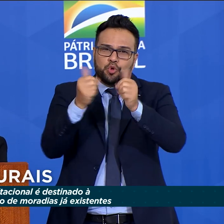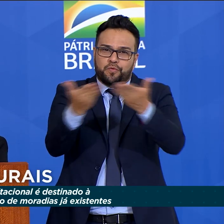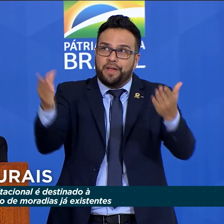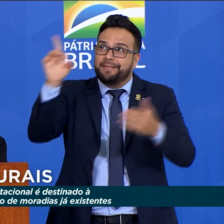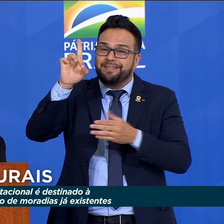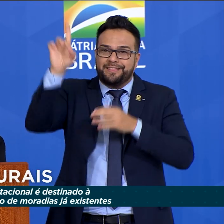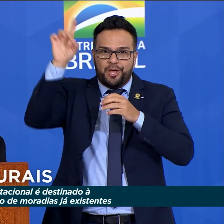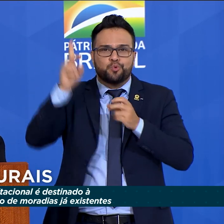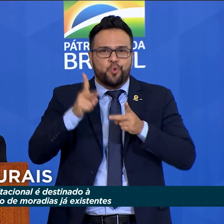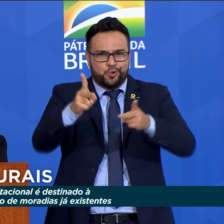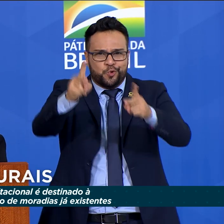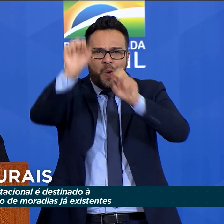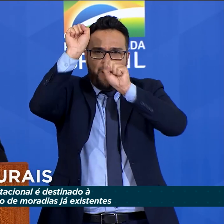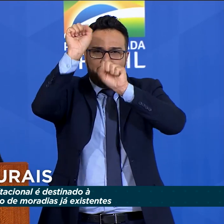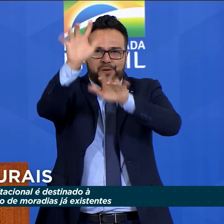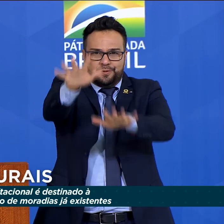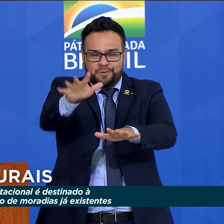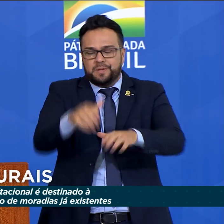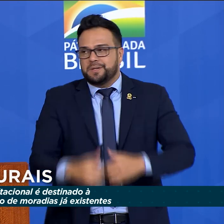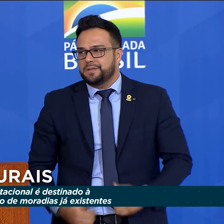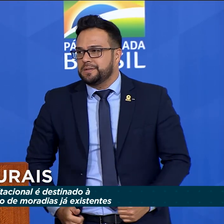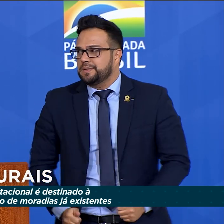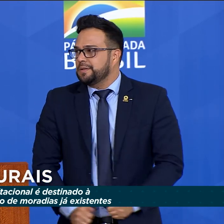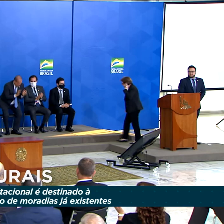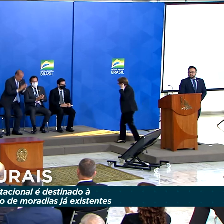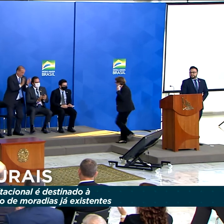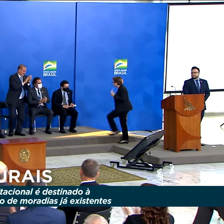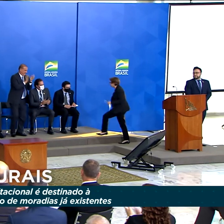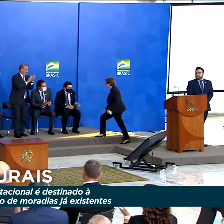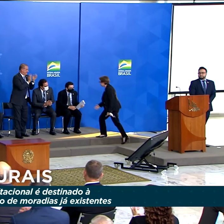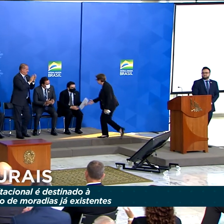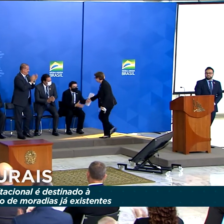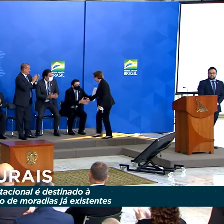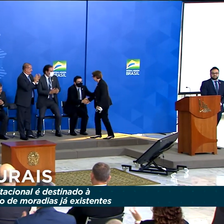que Deus continue a nos iluminar.